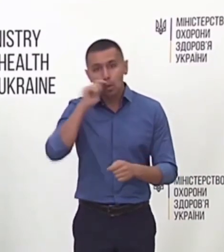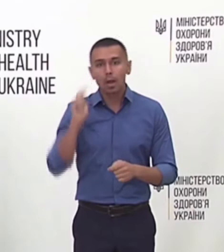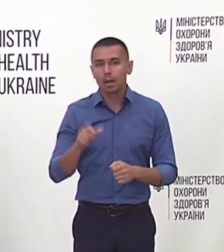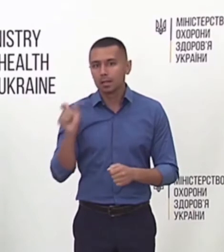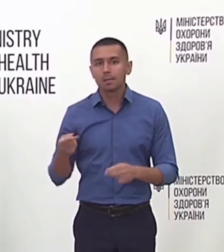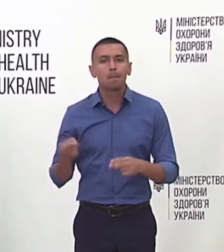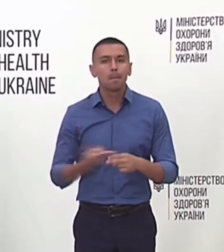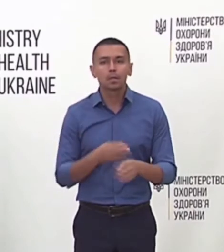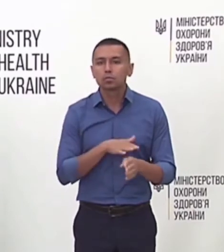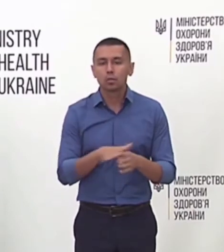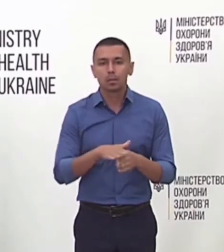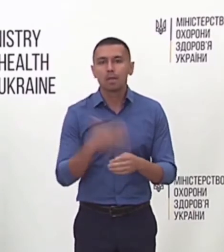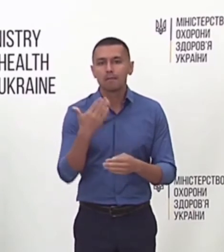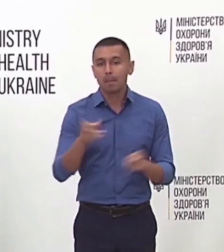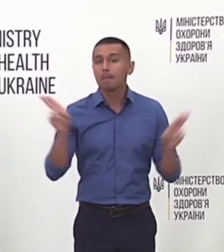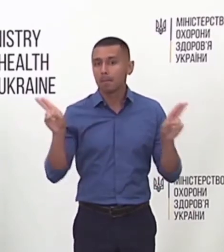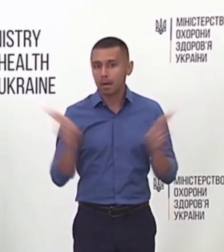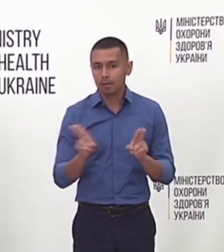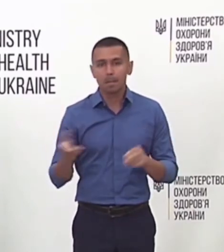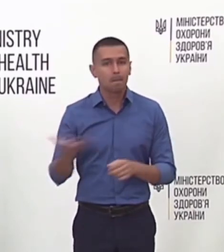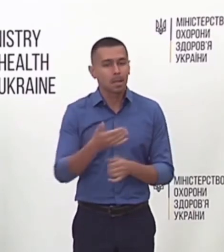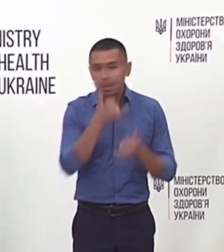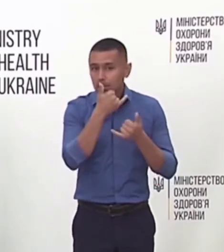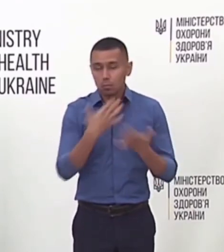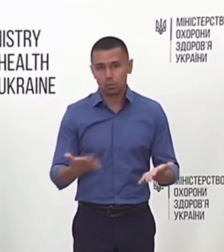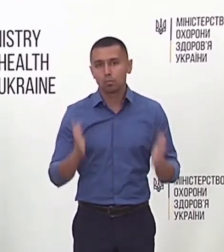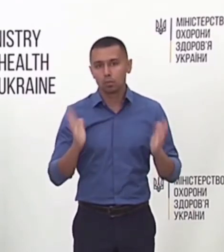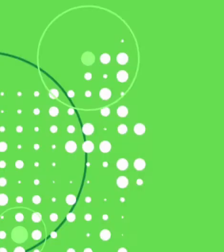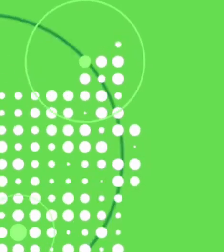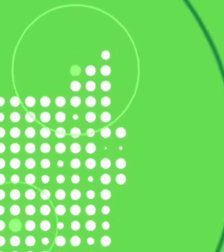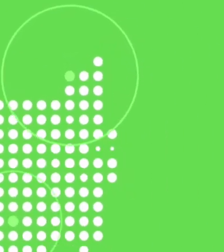українців, без дотримання вами правил, ми не в змозі будемо його